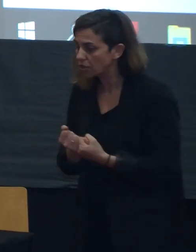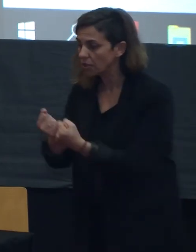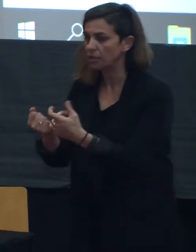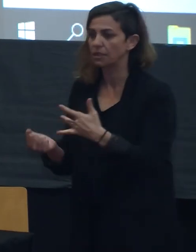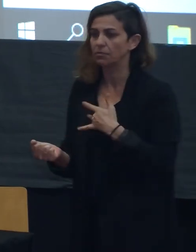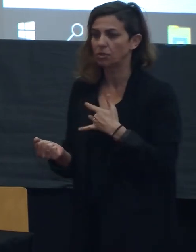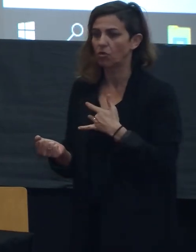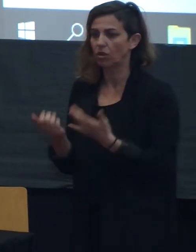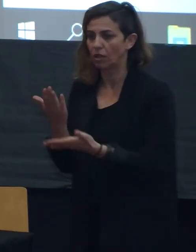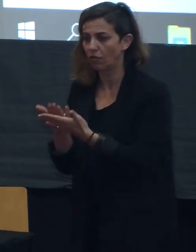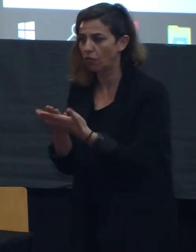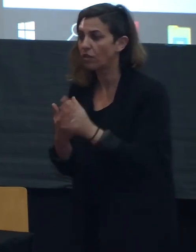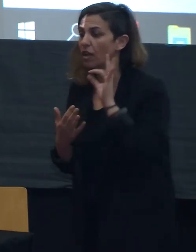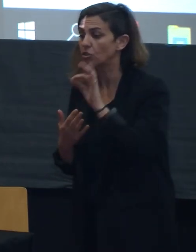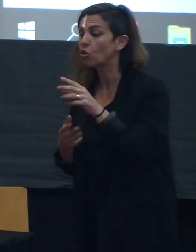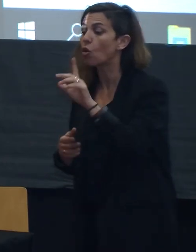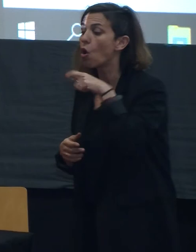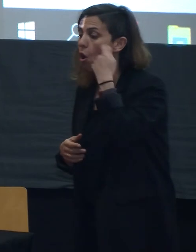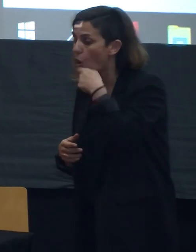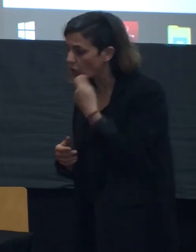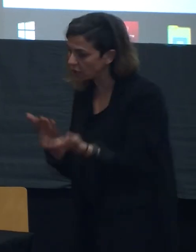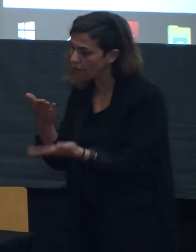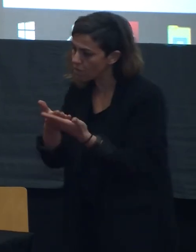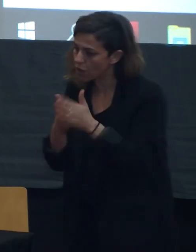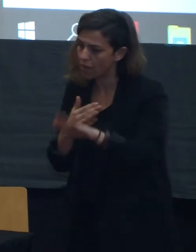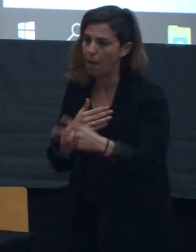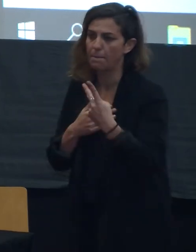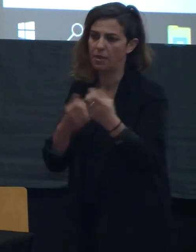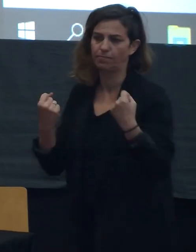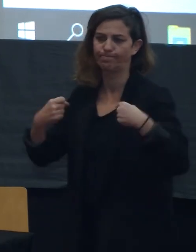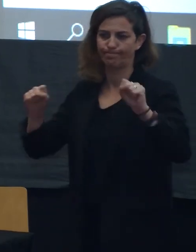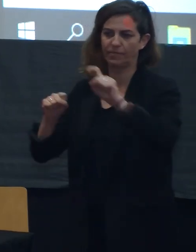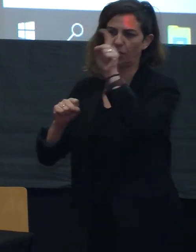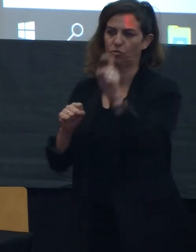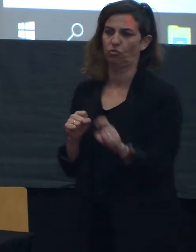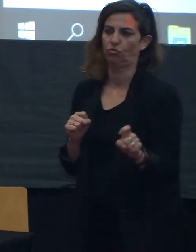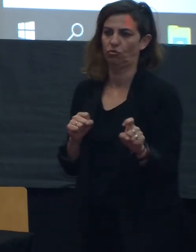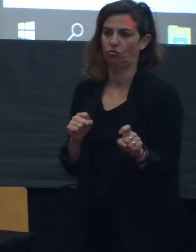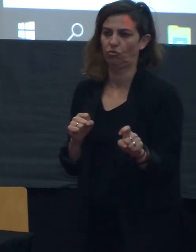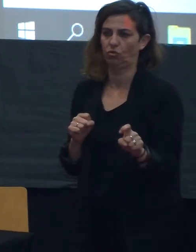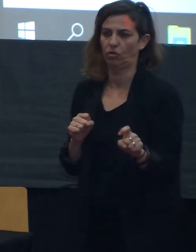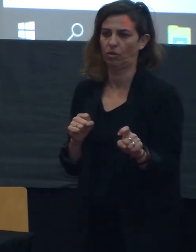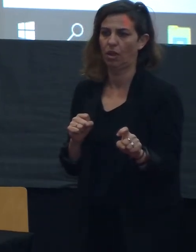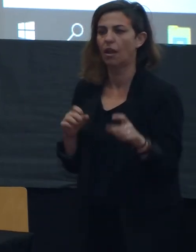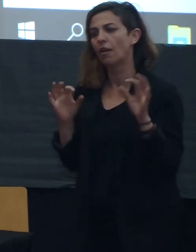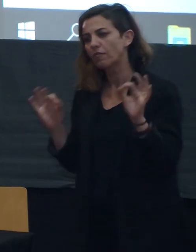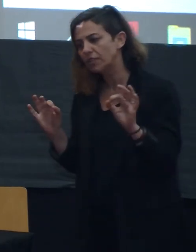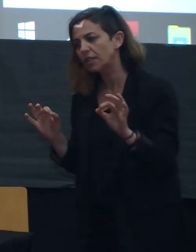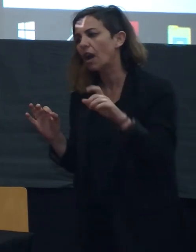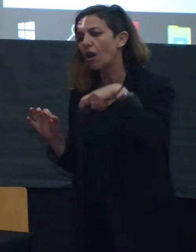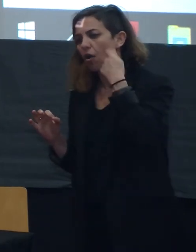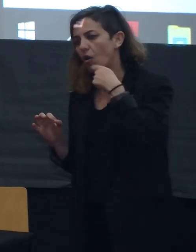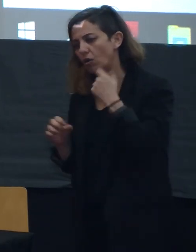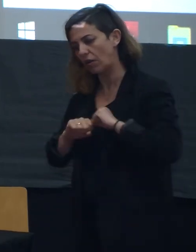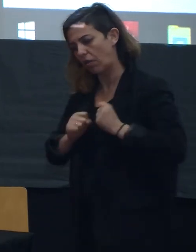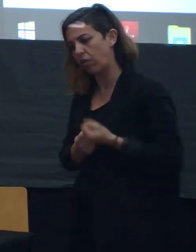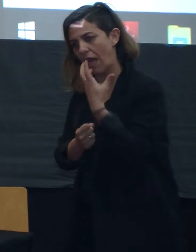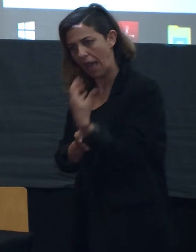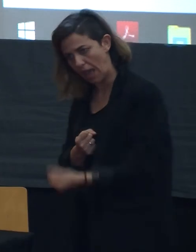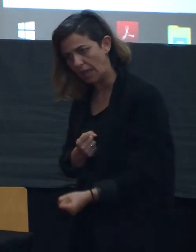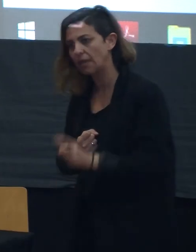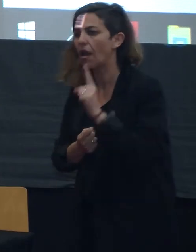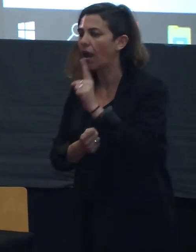ψυχολογικά, ώστε να βοηθούν και το παιδί τους να αυτονομηθεί. Θα νιώθουν πιο άτυχοι ίσως από άλλους γονείς, αλλά πιο ικανοί να διαχειριστούν την